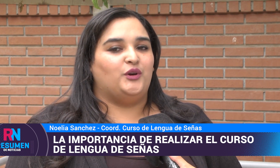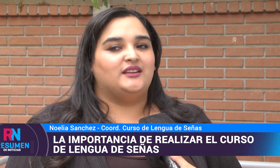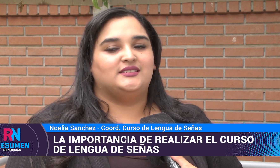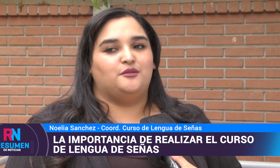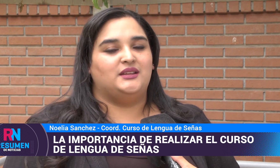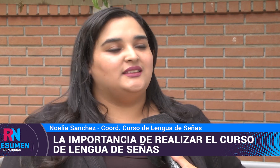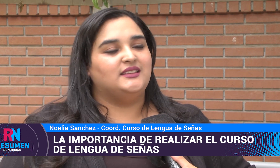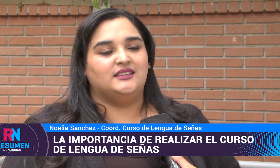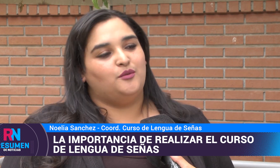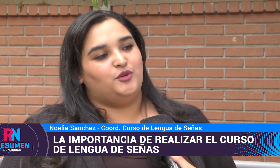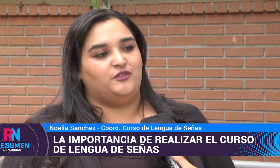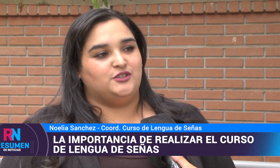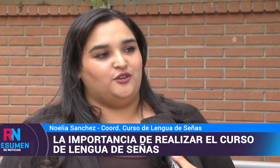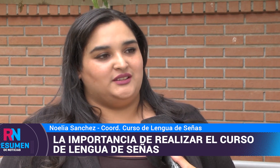puede servir en distintas profesiones